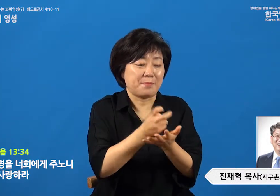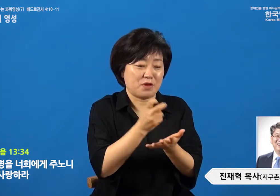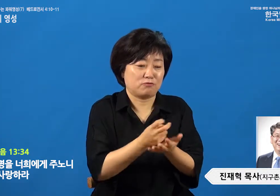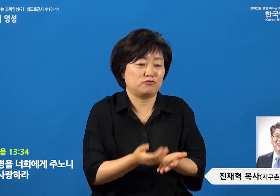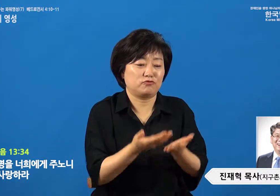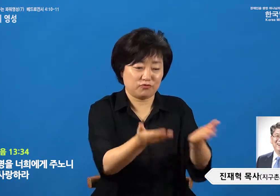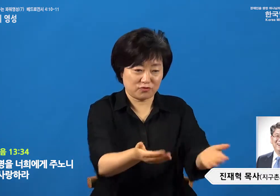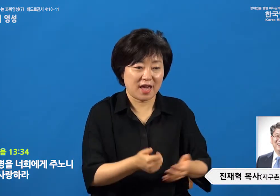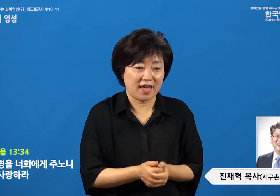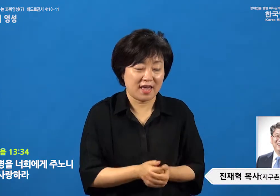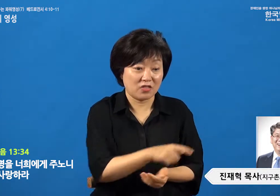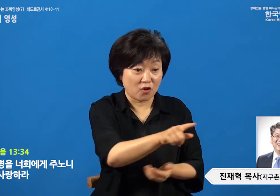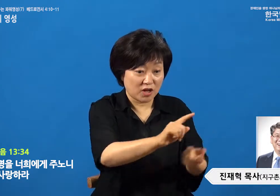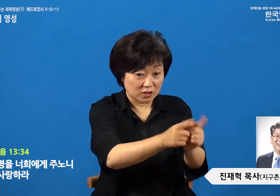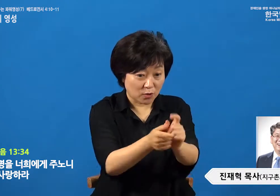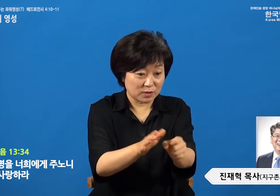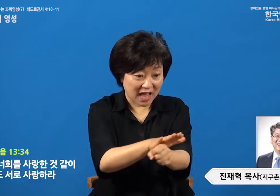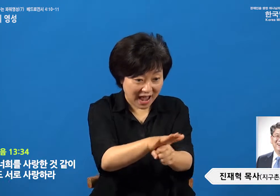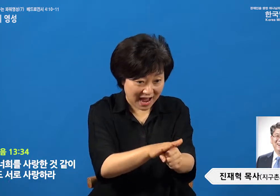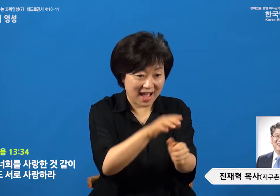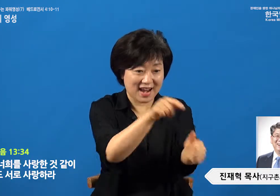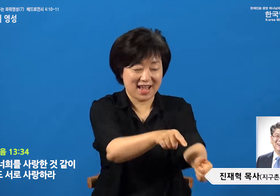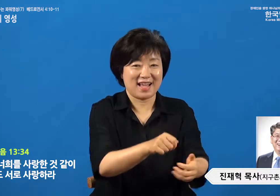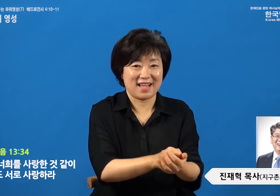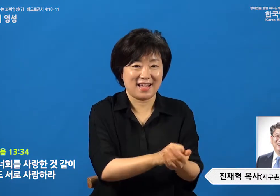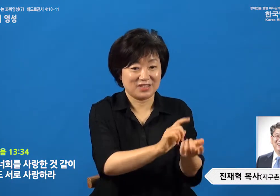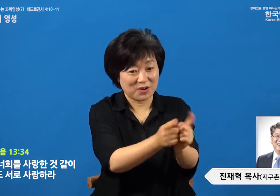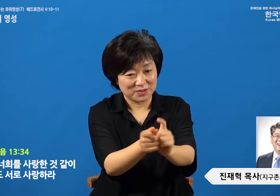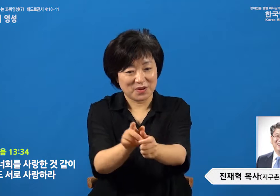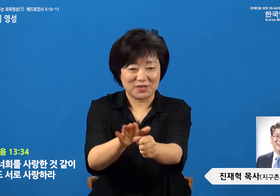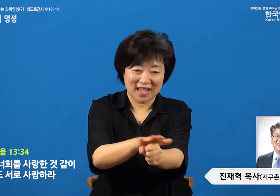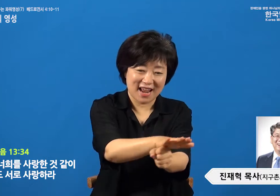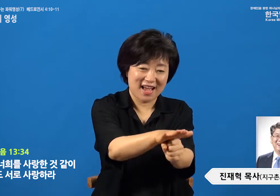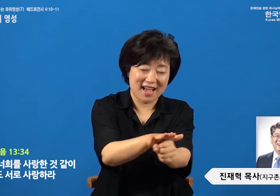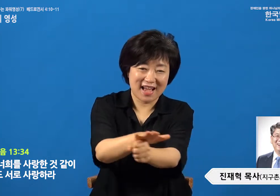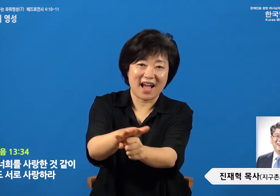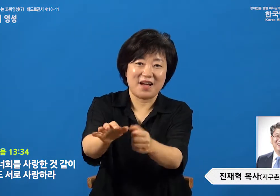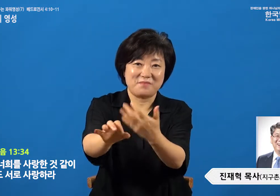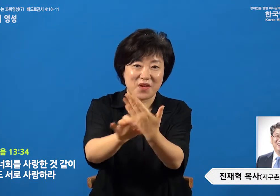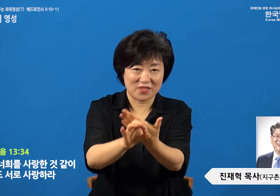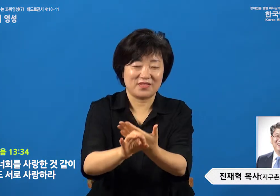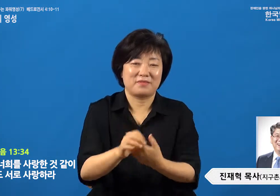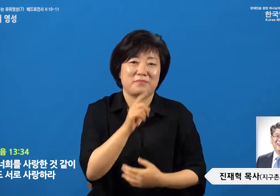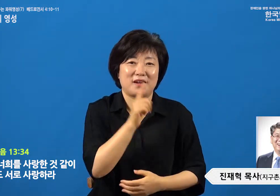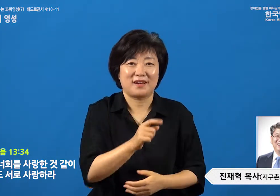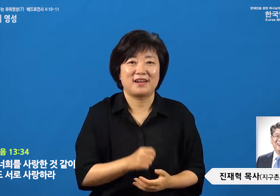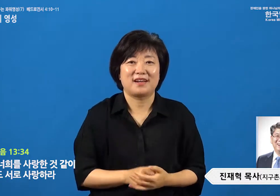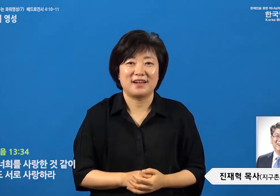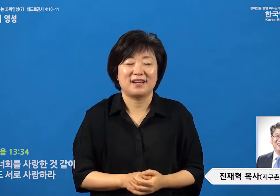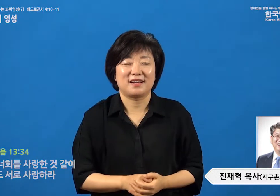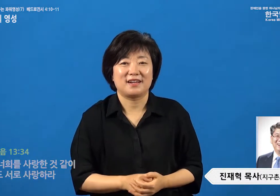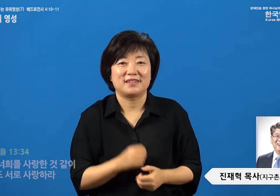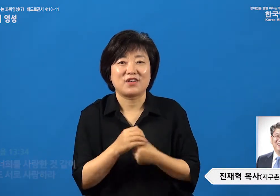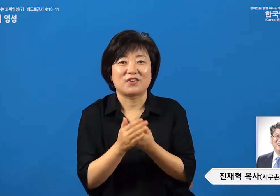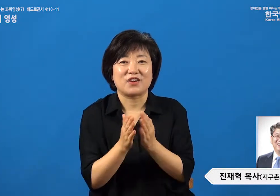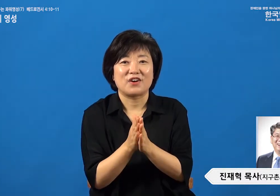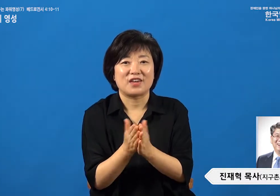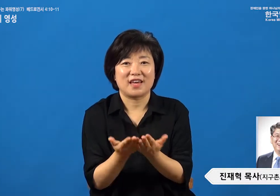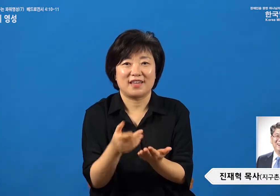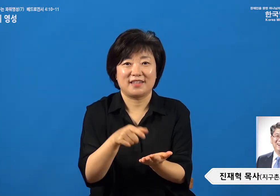주노니 너희가 서로 사랑하라. 너희가 서로 사랑하면, 이렇게 말씀하시는 모습을